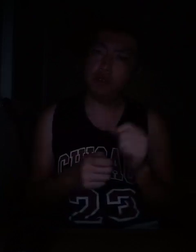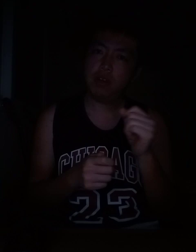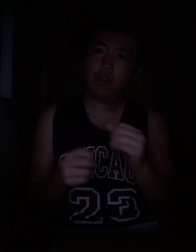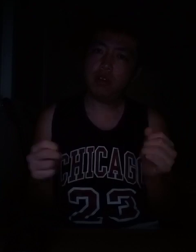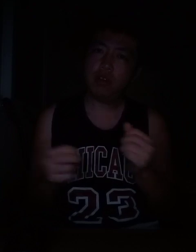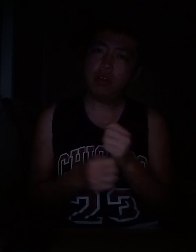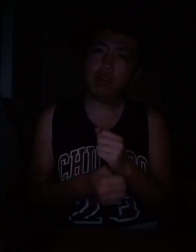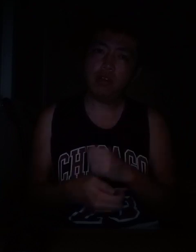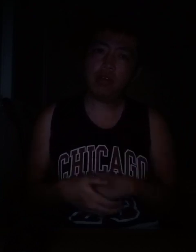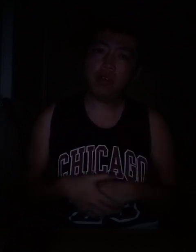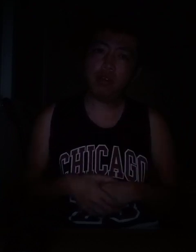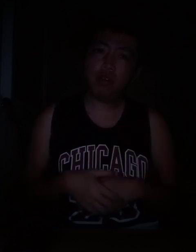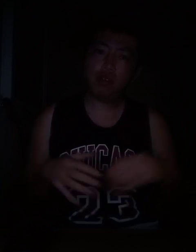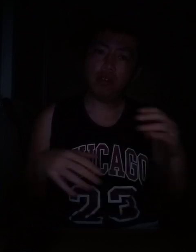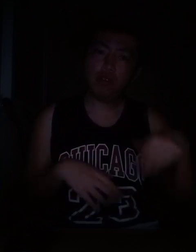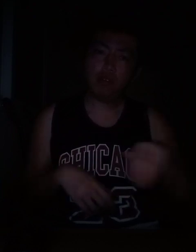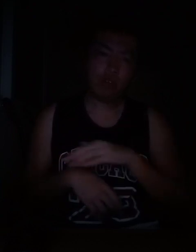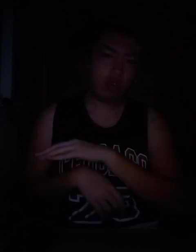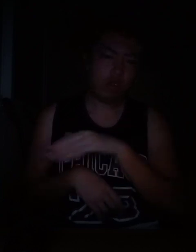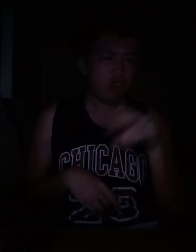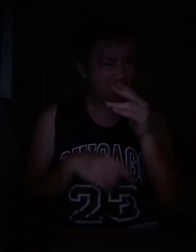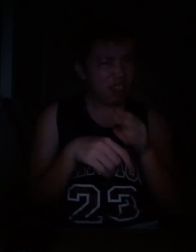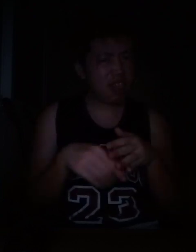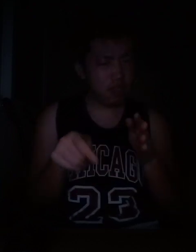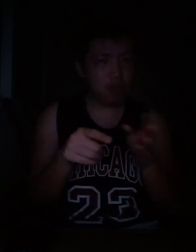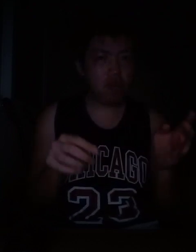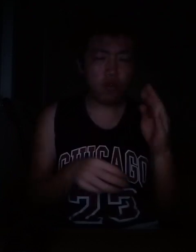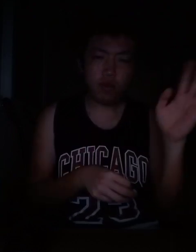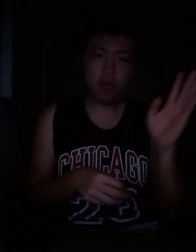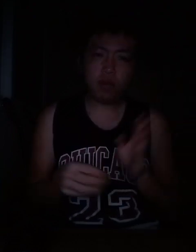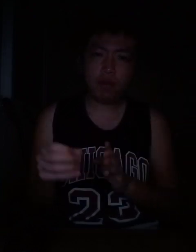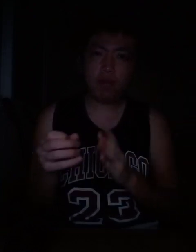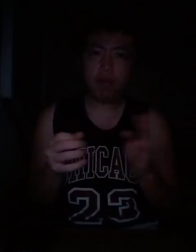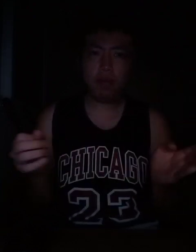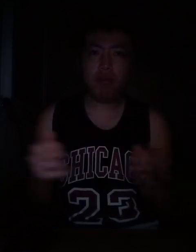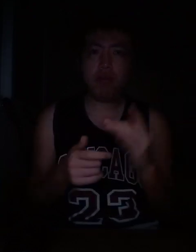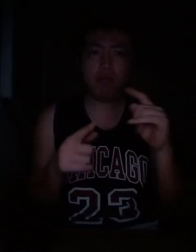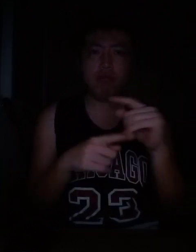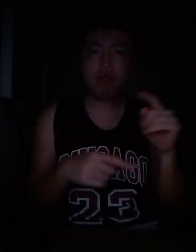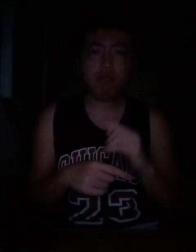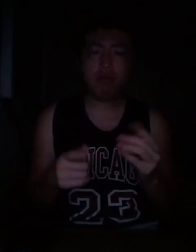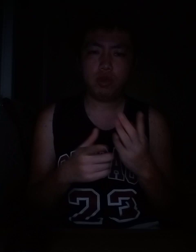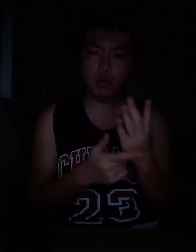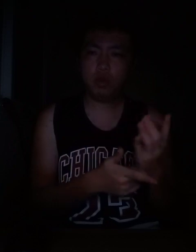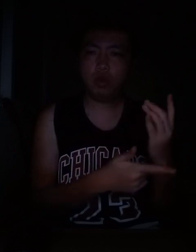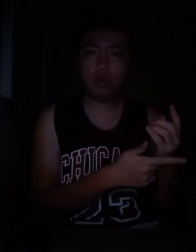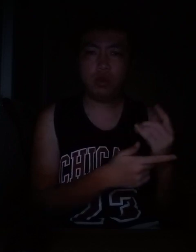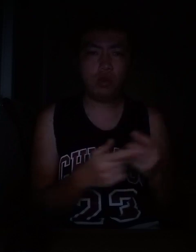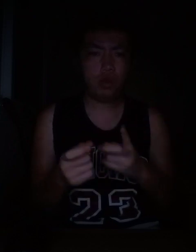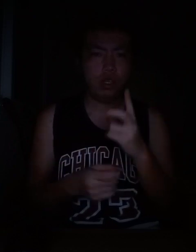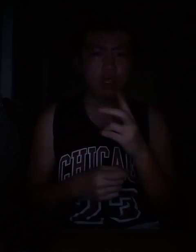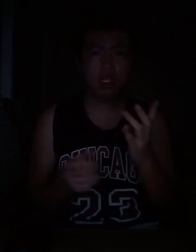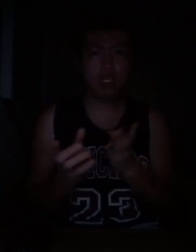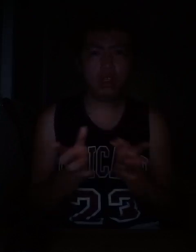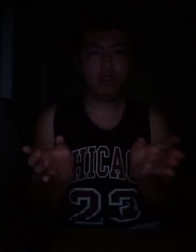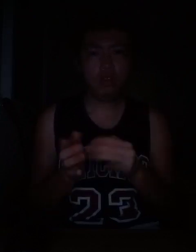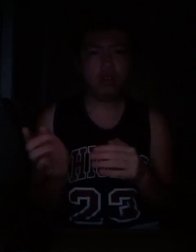보증금을 돌려받지 못해 전세사기 특별법에 따라 피해자 결정 신청이 저축된 사례는 지난달까지